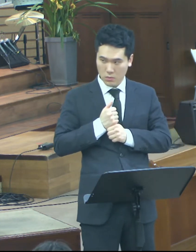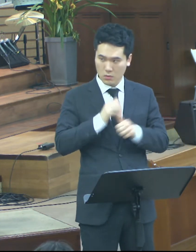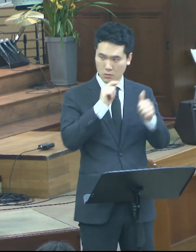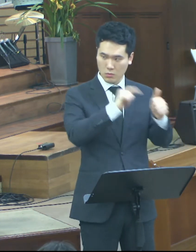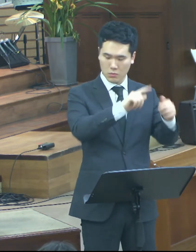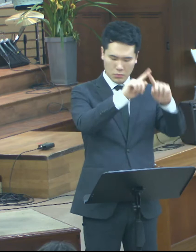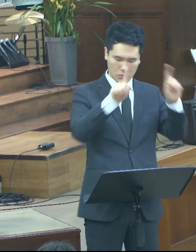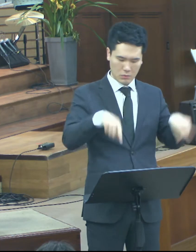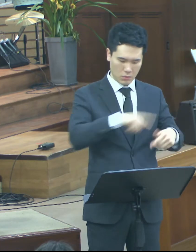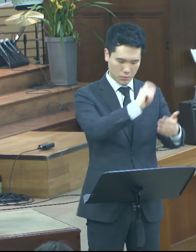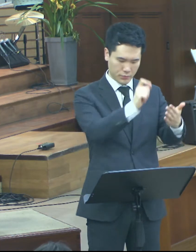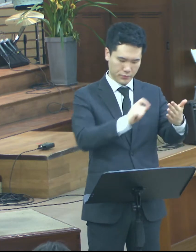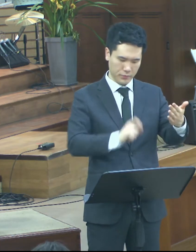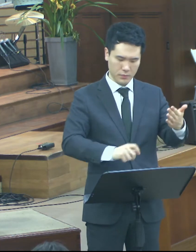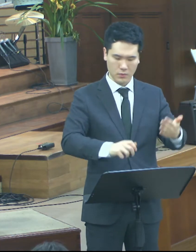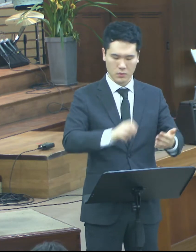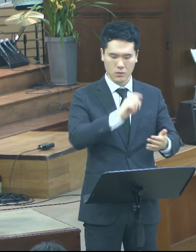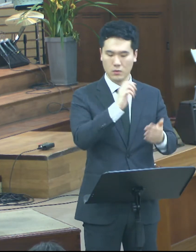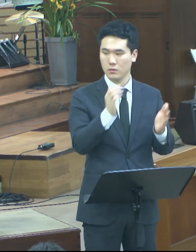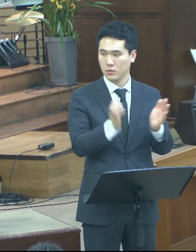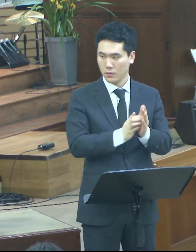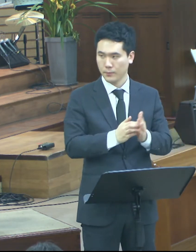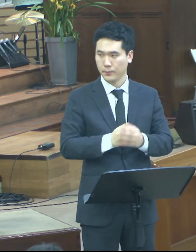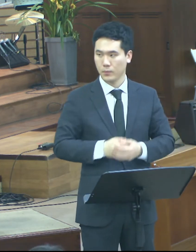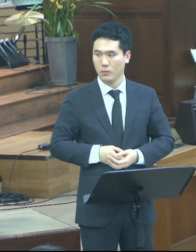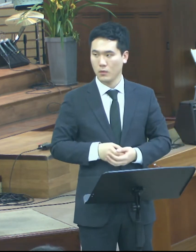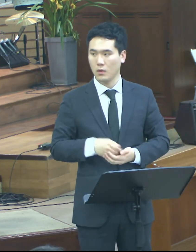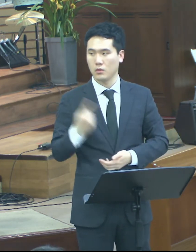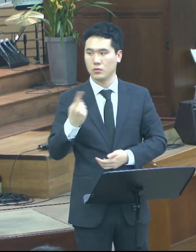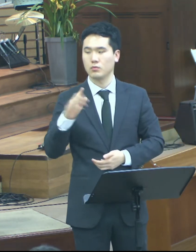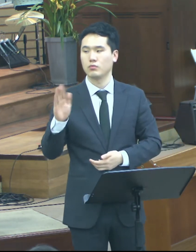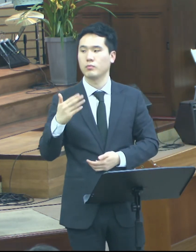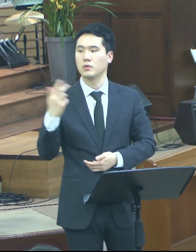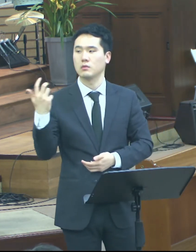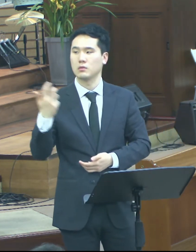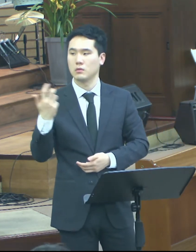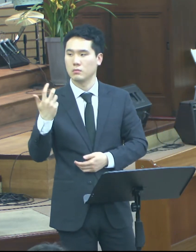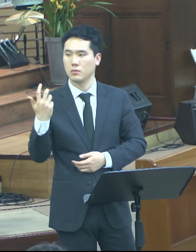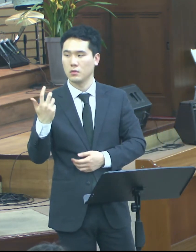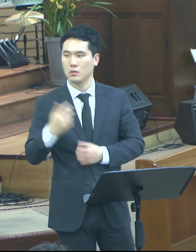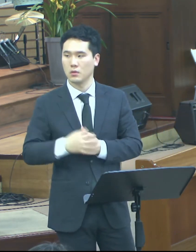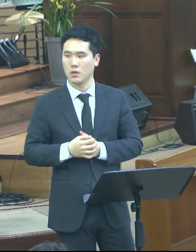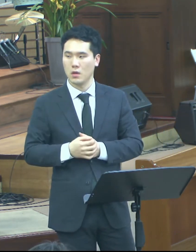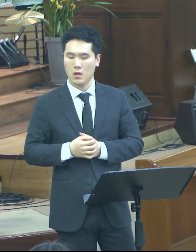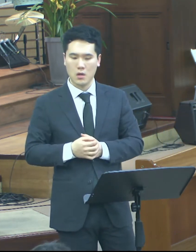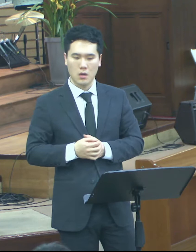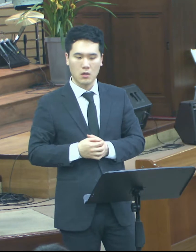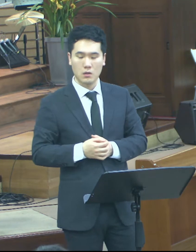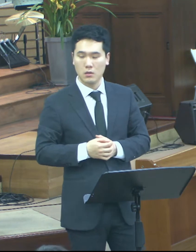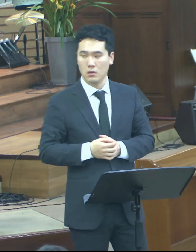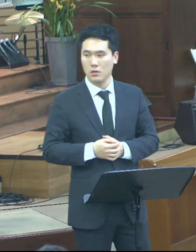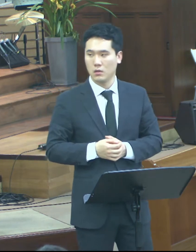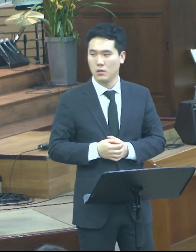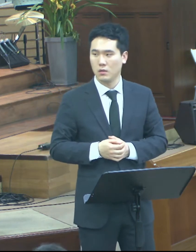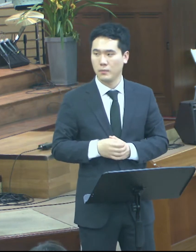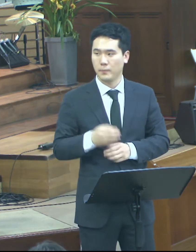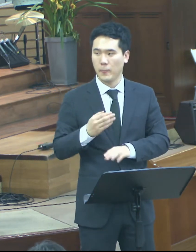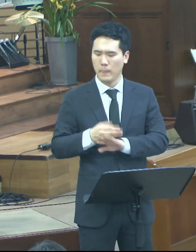1507년에 성 베드로 성당 건축 기금을 조달하기 위해서 면죄부를 발행을 했는데 돈이 충분히 거치지 않았어요.